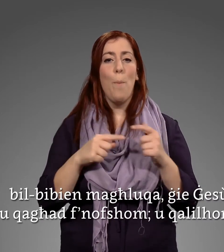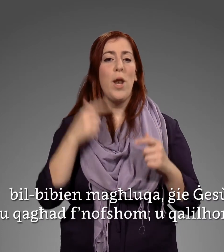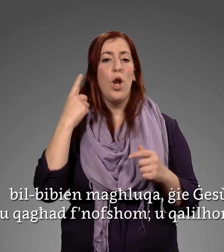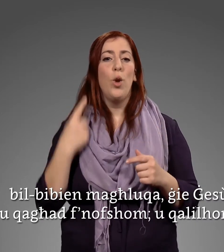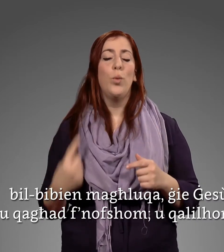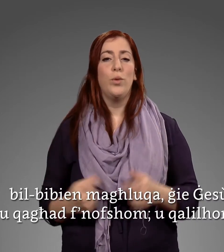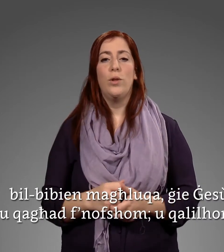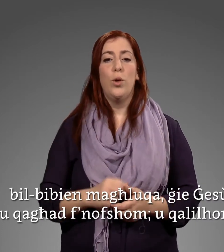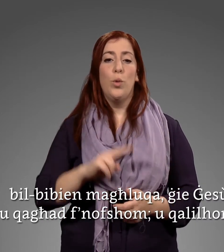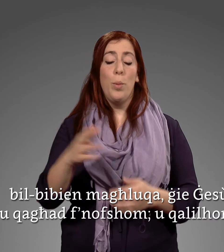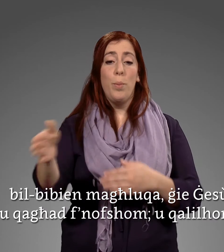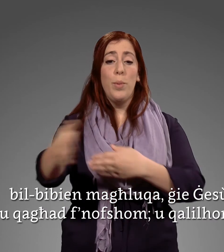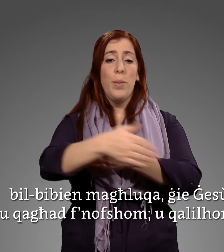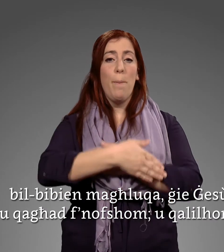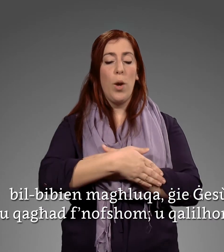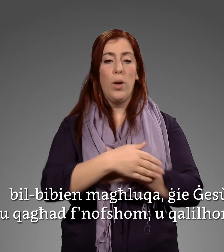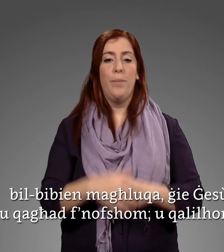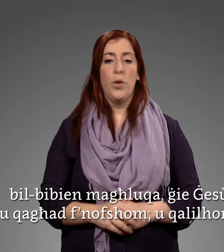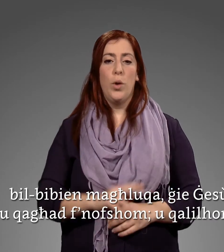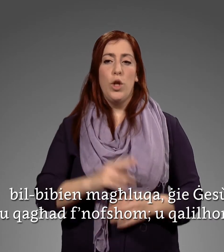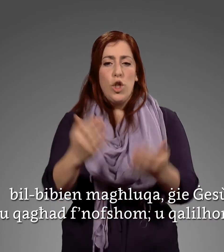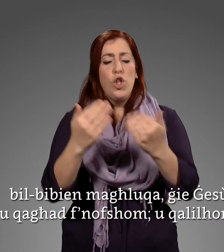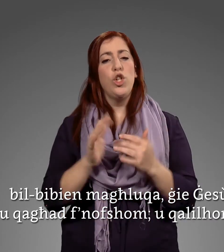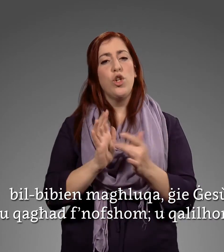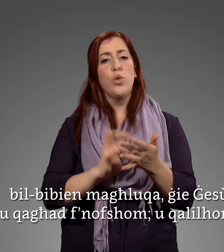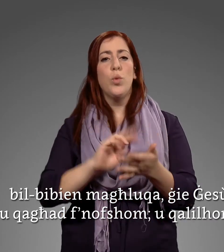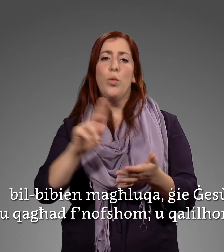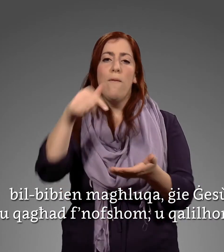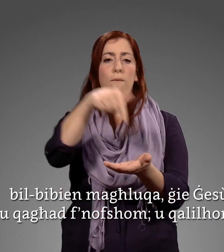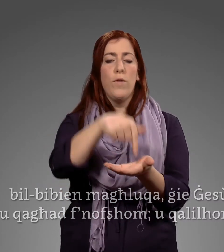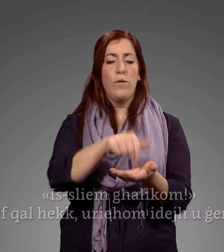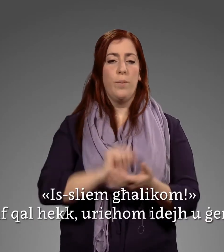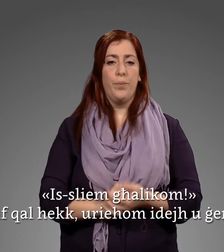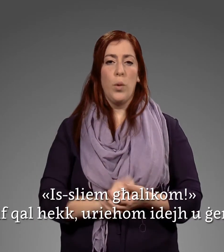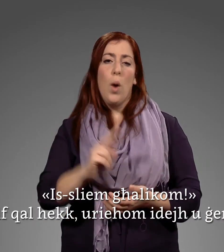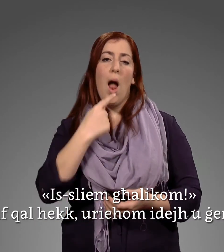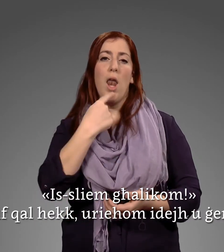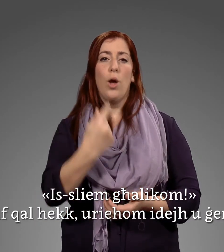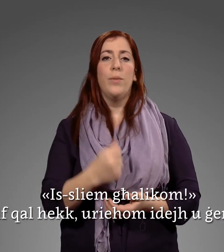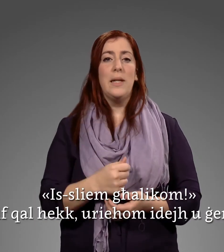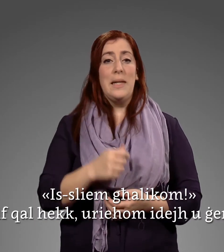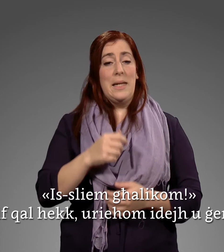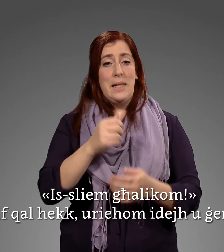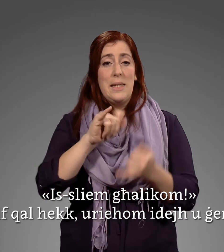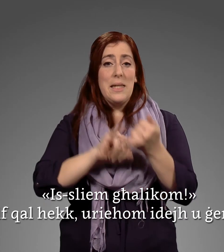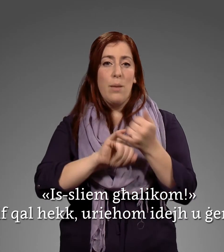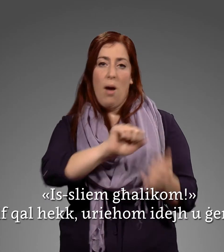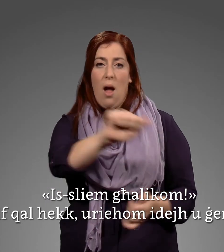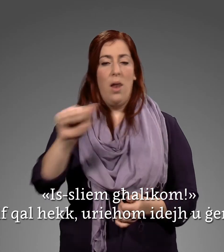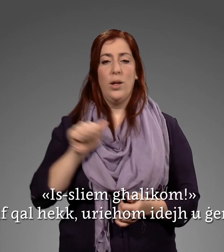magħluqa, ġie Ġesu u qatt f'nofshom u qalilhom islim għalikom.